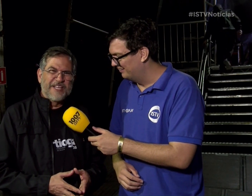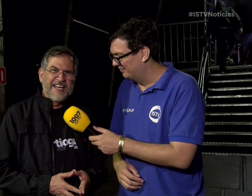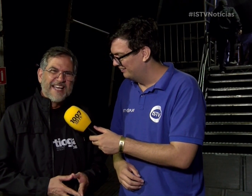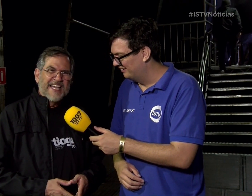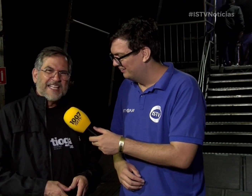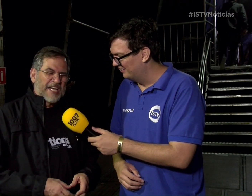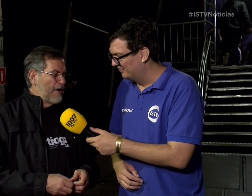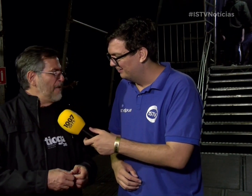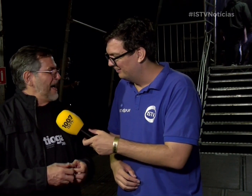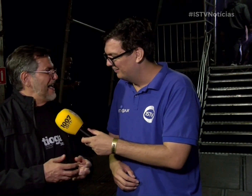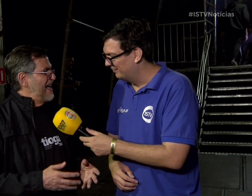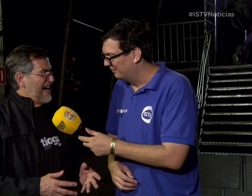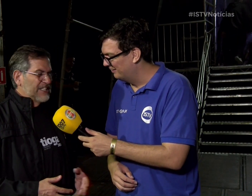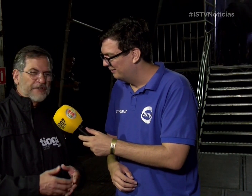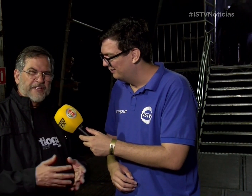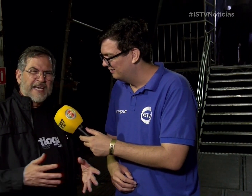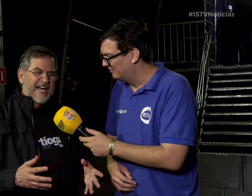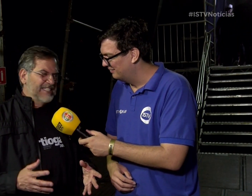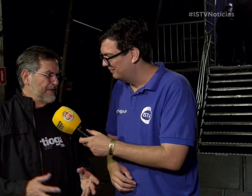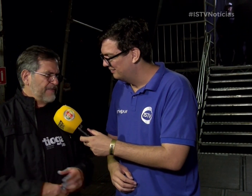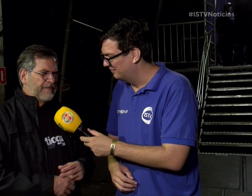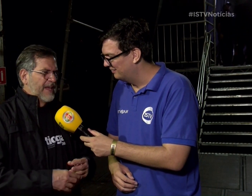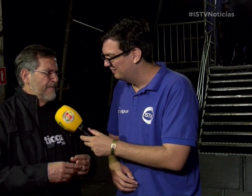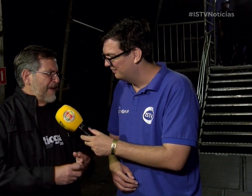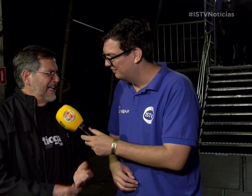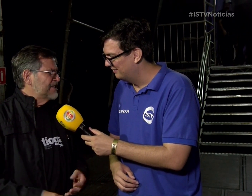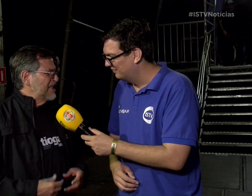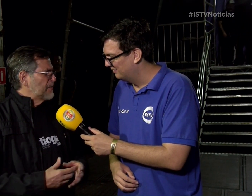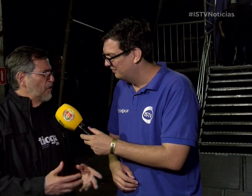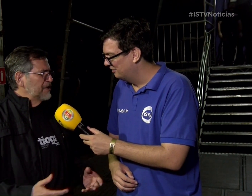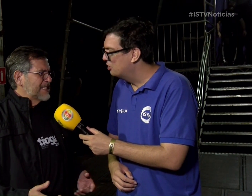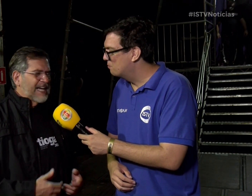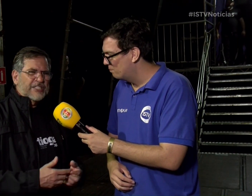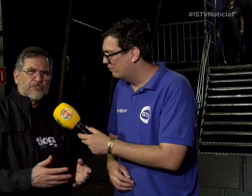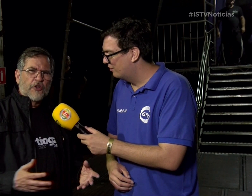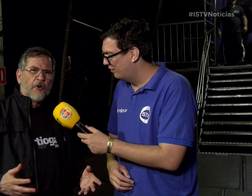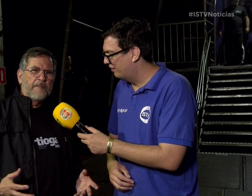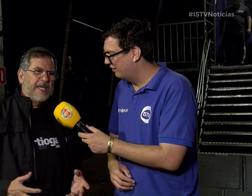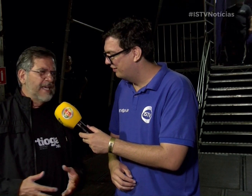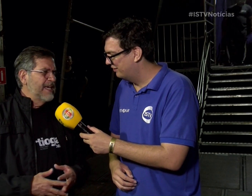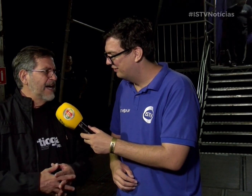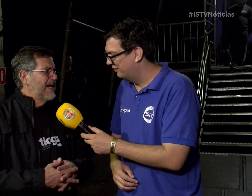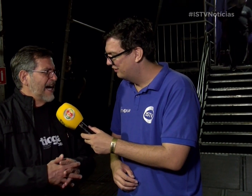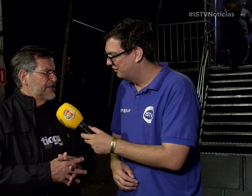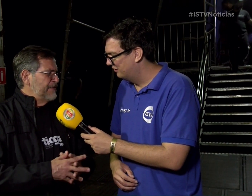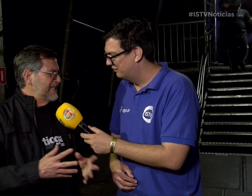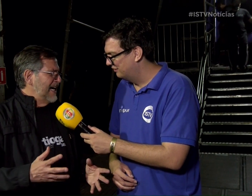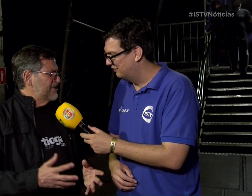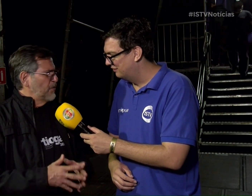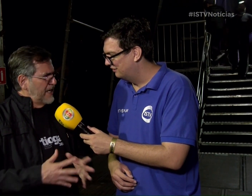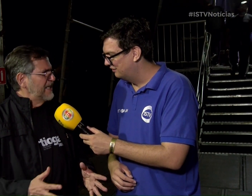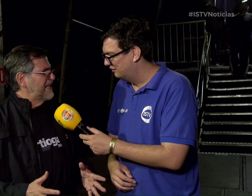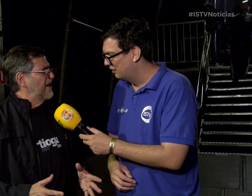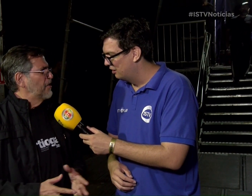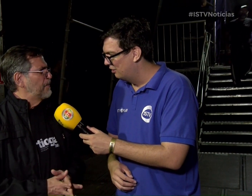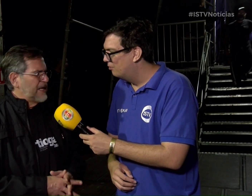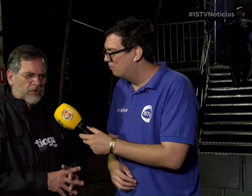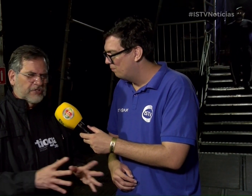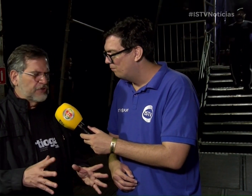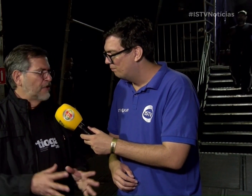né? Então, é atividade, festas, música, gastronomia, atividades o ano inteiro para todos os